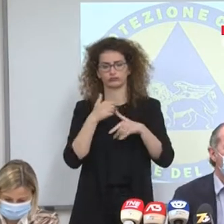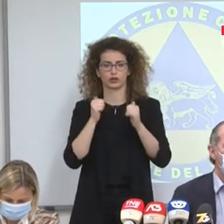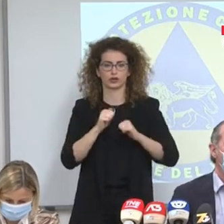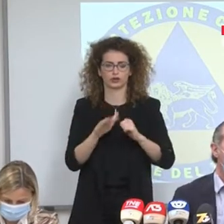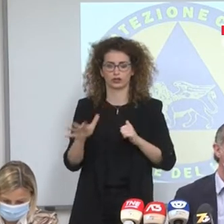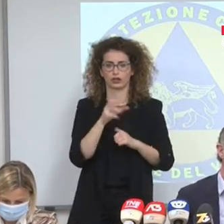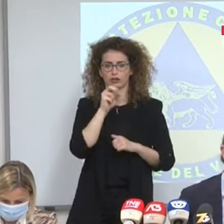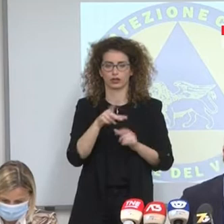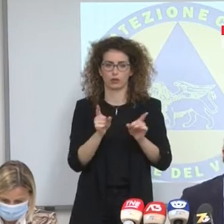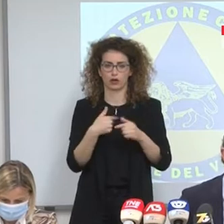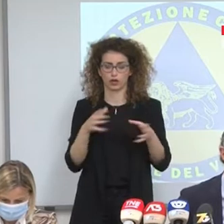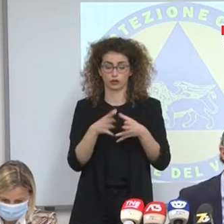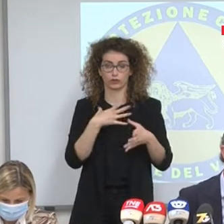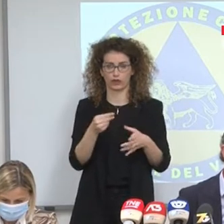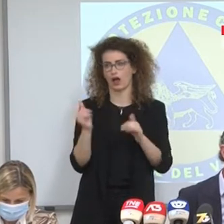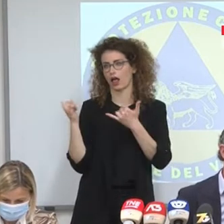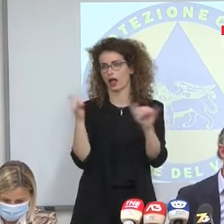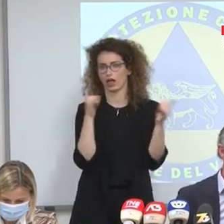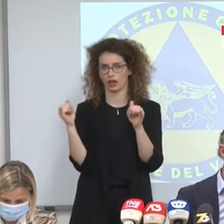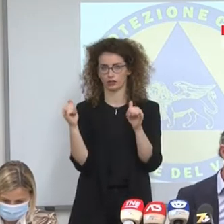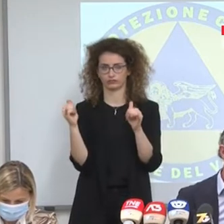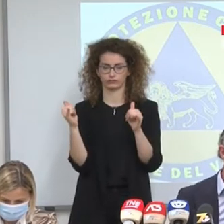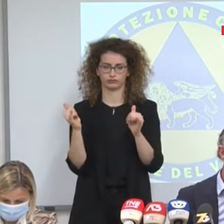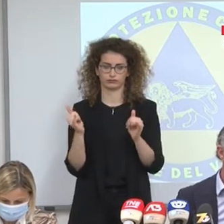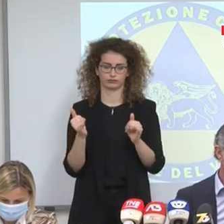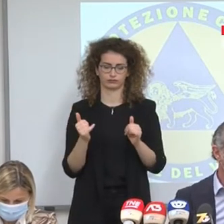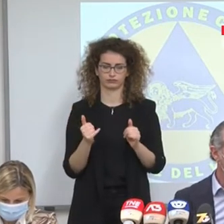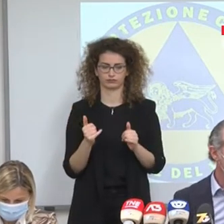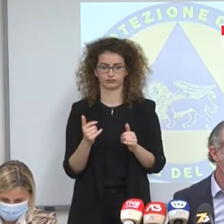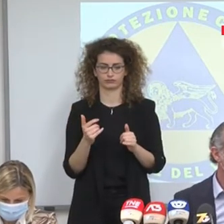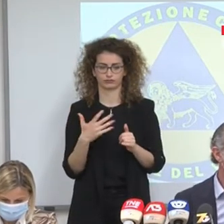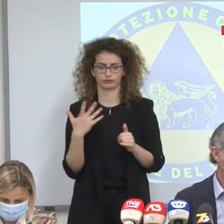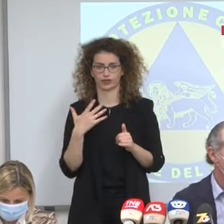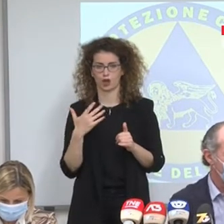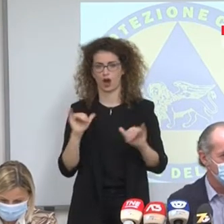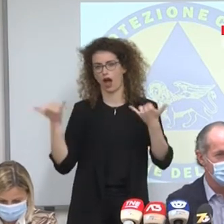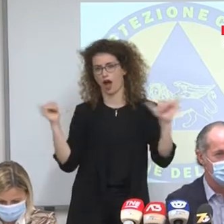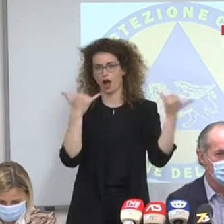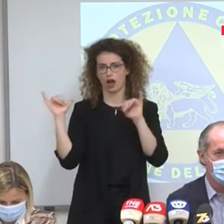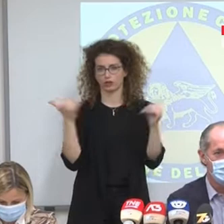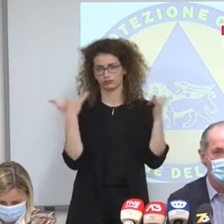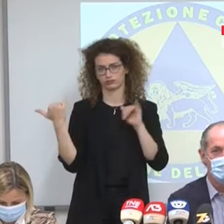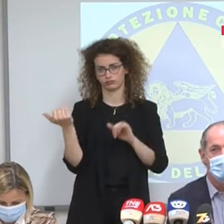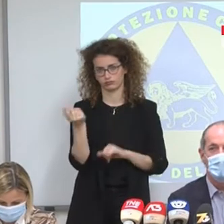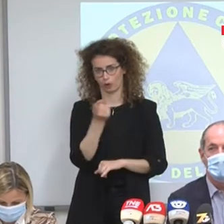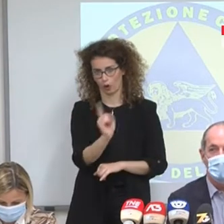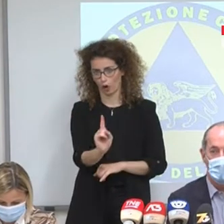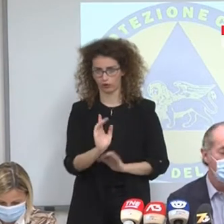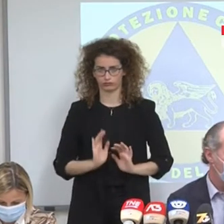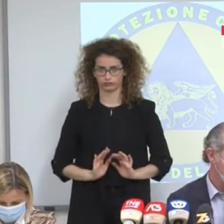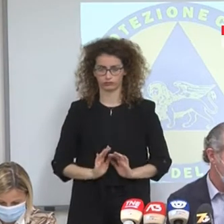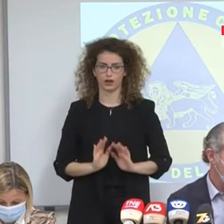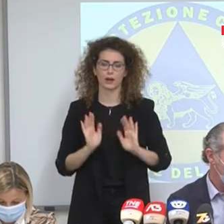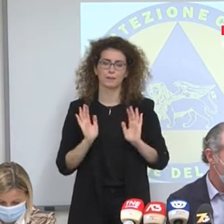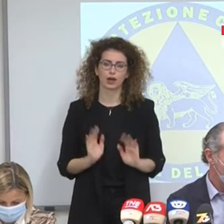non è che arriva la zona bianca, ragazzi, festa... come dice il canale, festa grande, no? Cioè, assolutamente no,